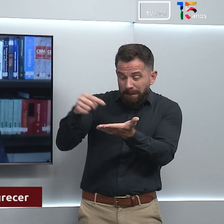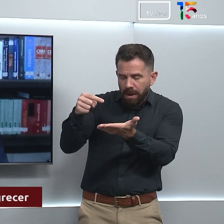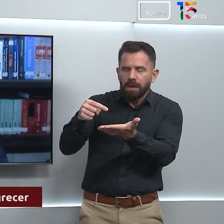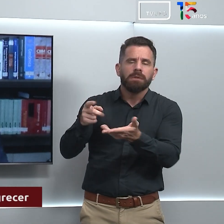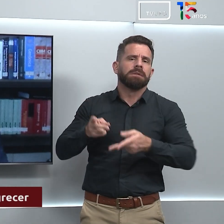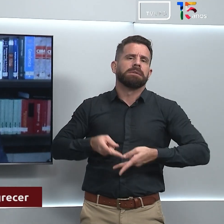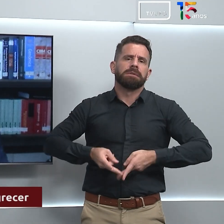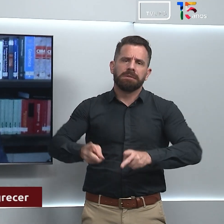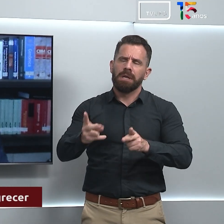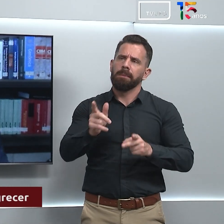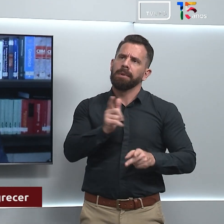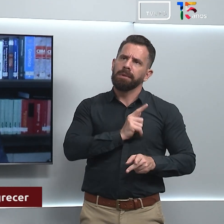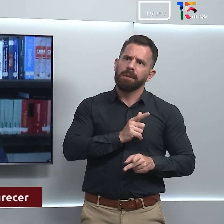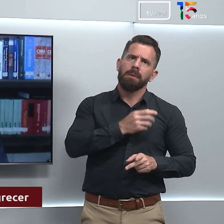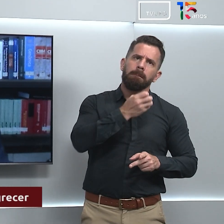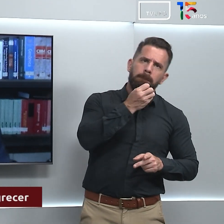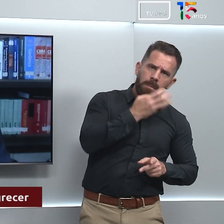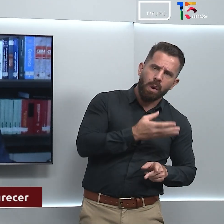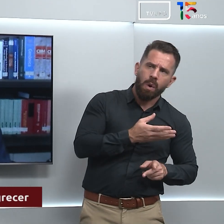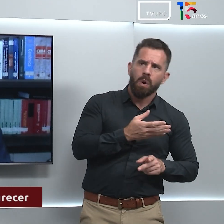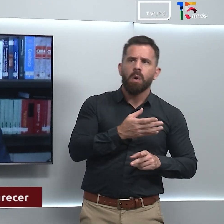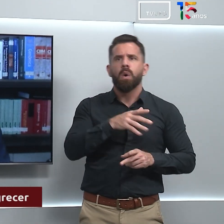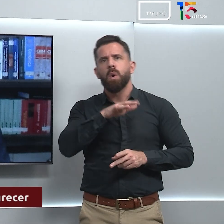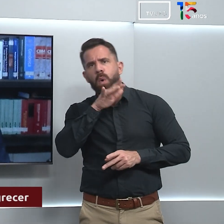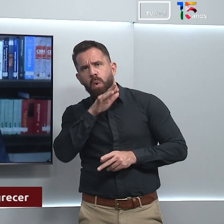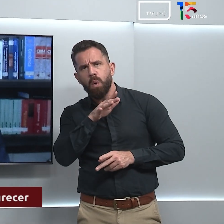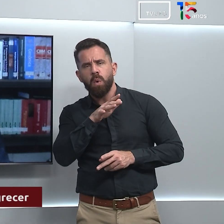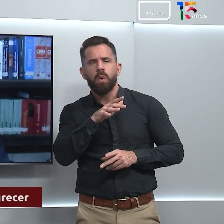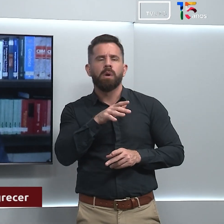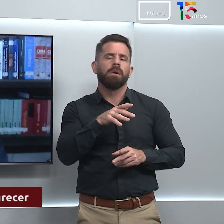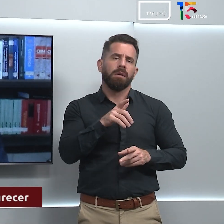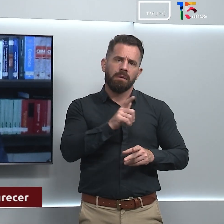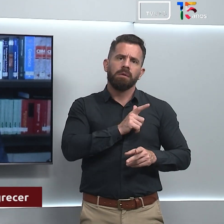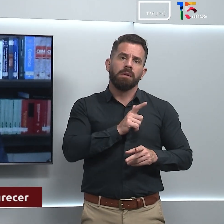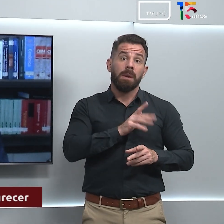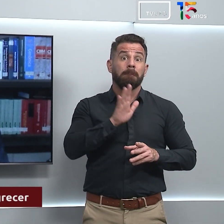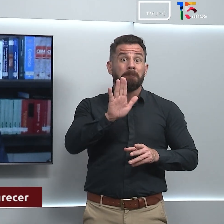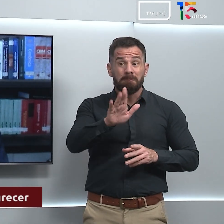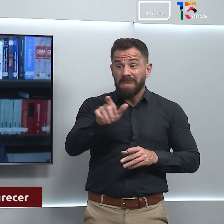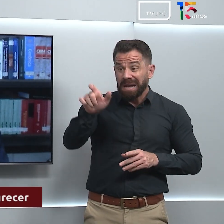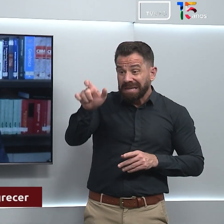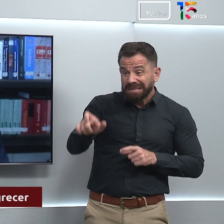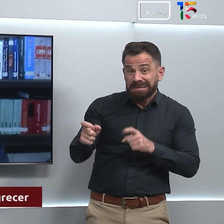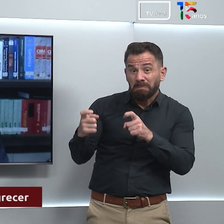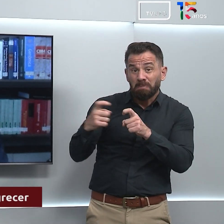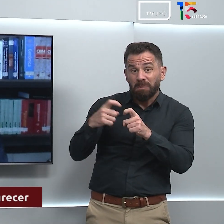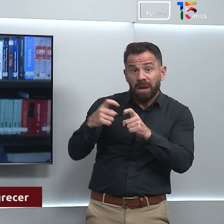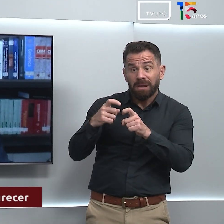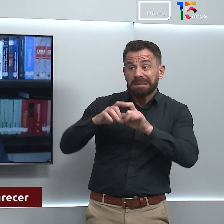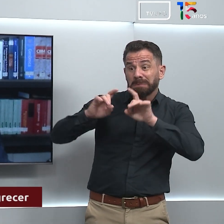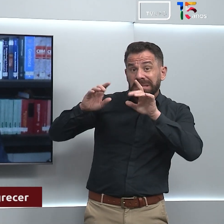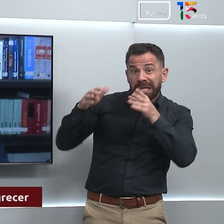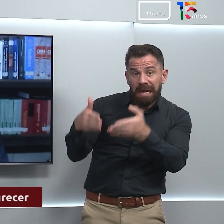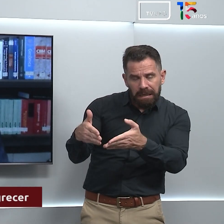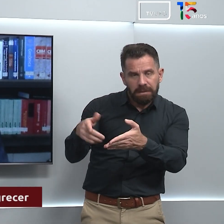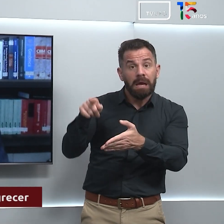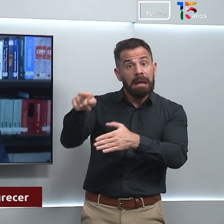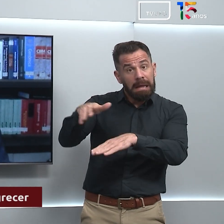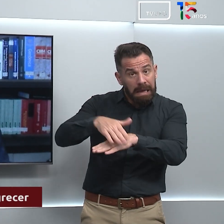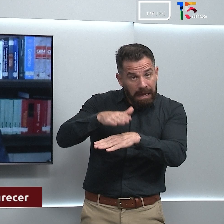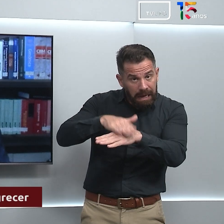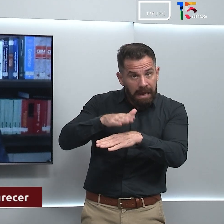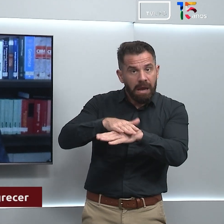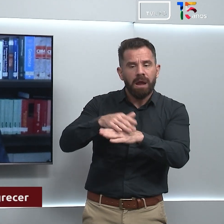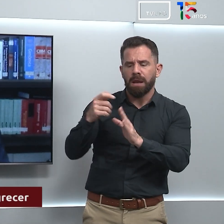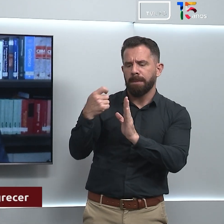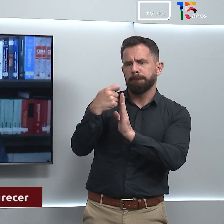as suas contraindicações. E eles devem ser prescritos por um médico especialista. Sem dúvida